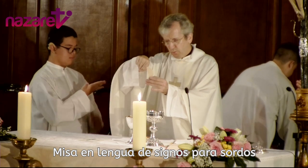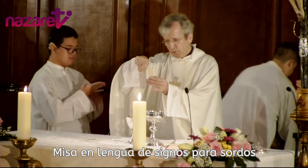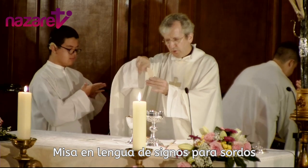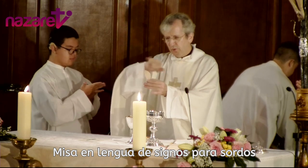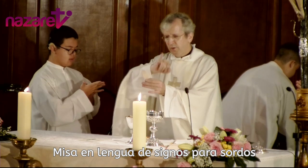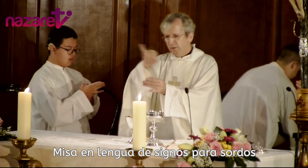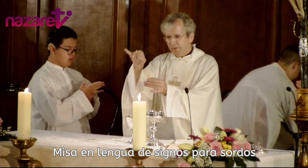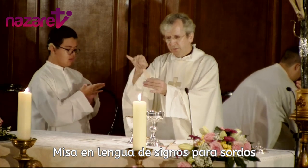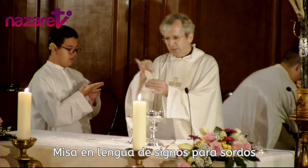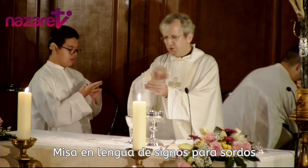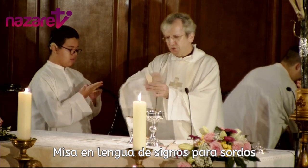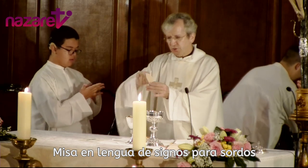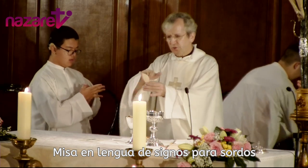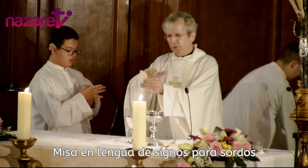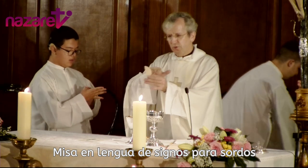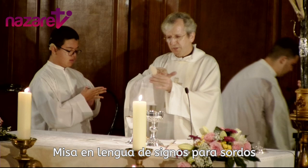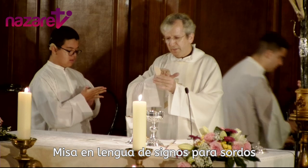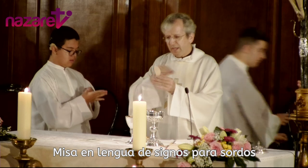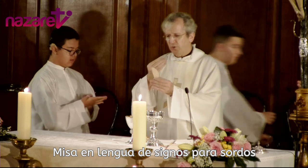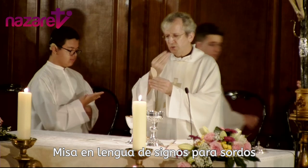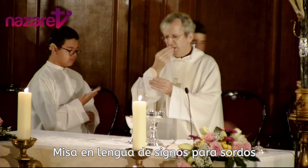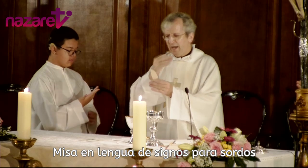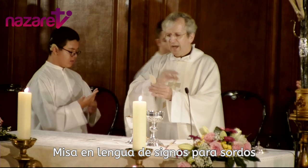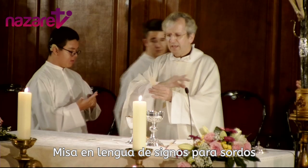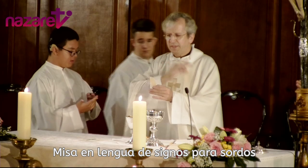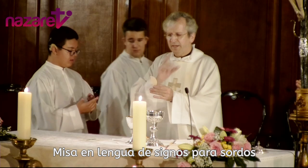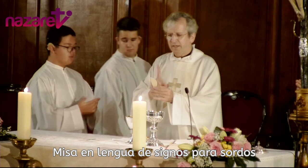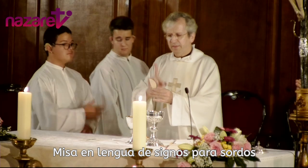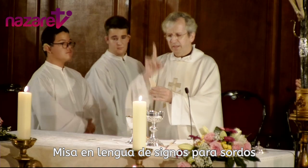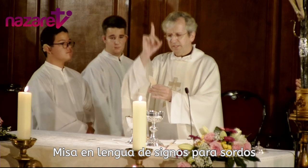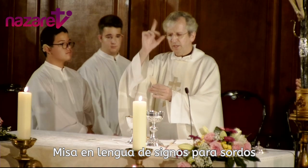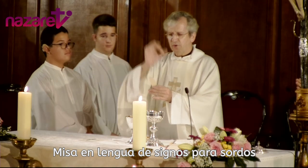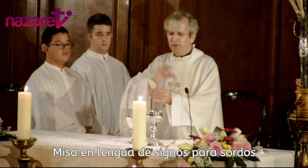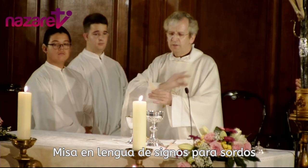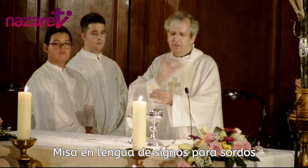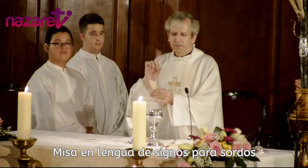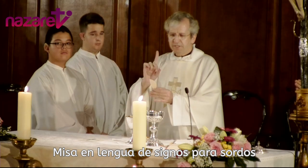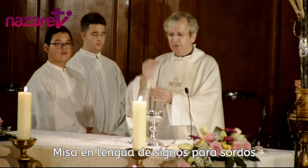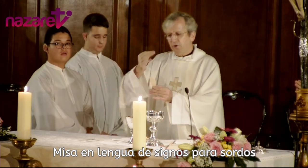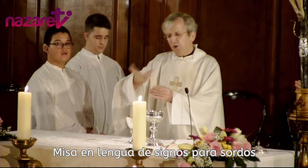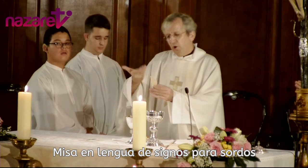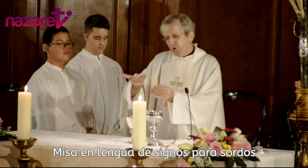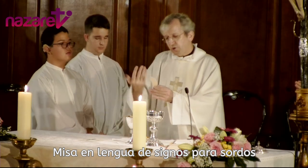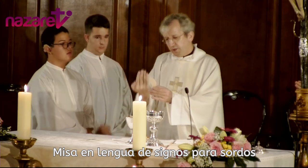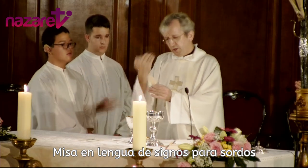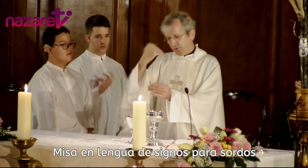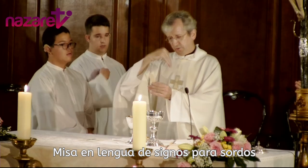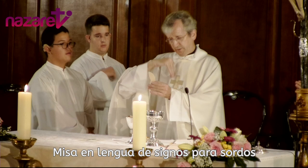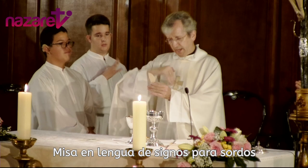mundo. Dichosos los invitados a la cena del Señor. Señor, no soy digno de que